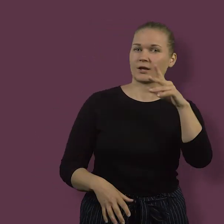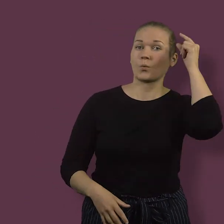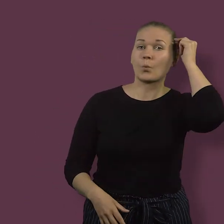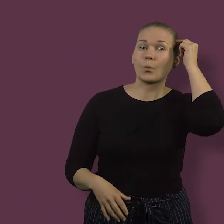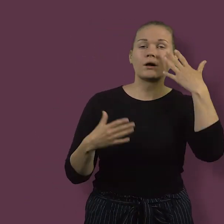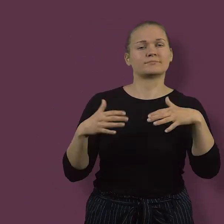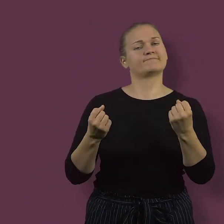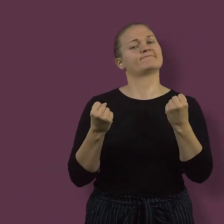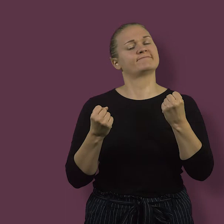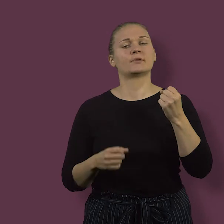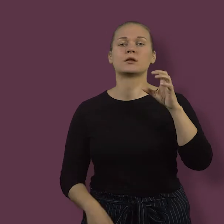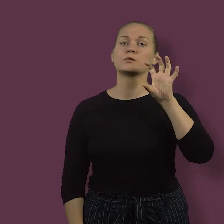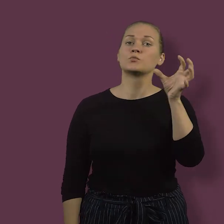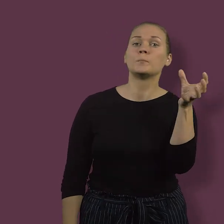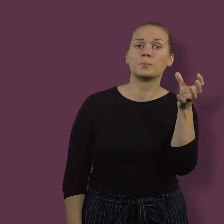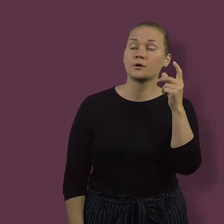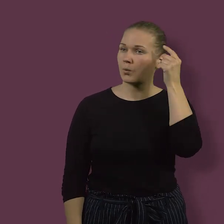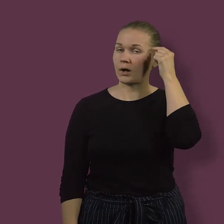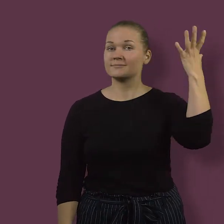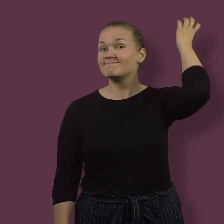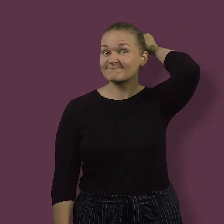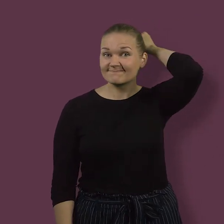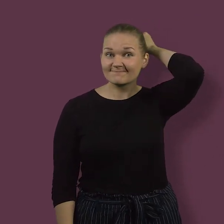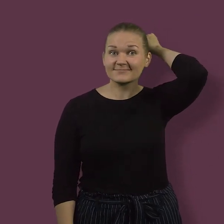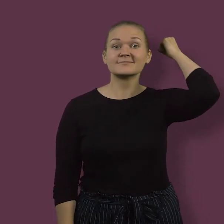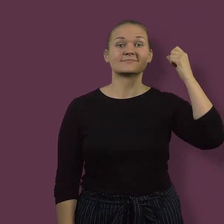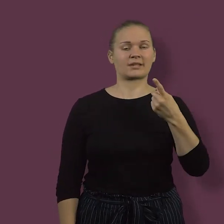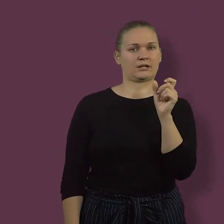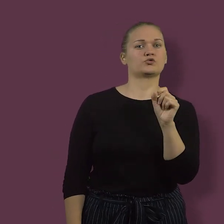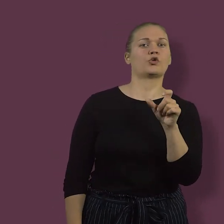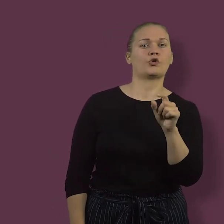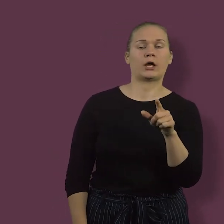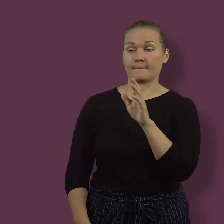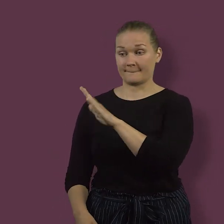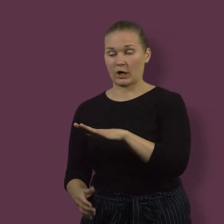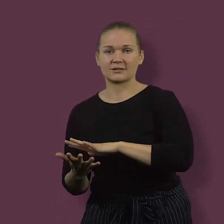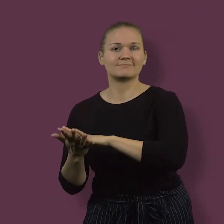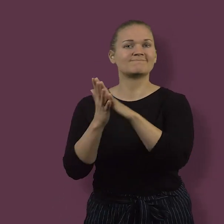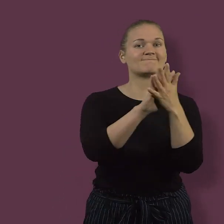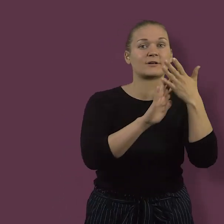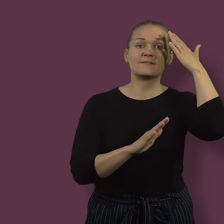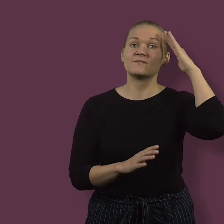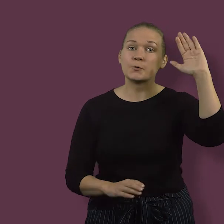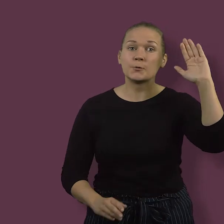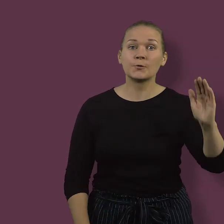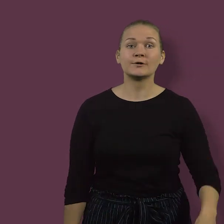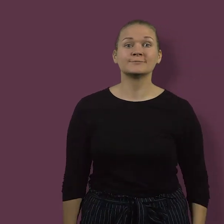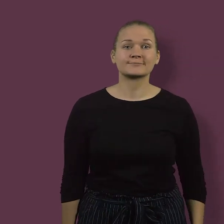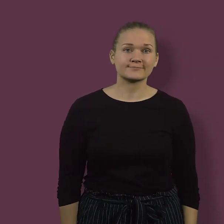värld. Träsnittet är tillsammans med kopparsticket de allra äldsta grafiska teknikerna. Medan det senare